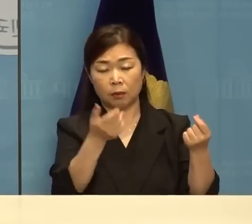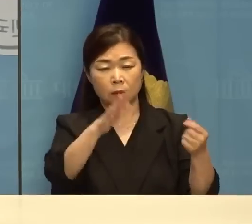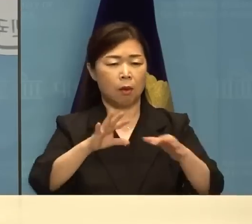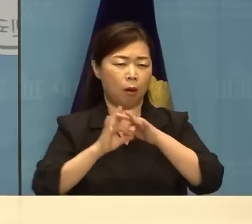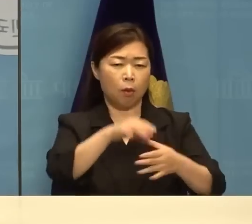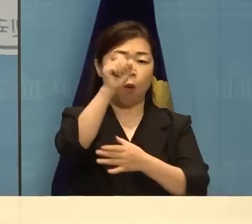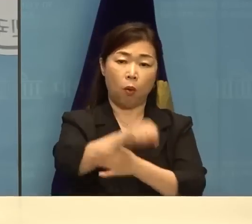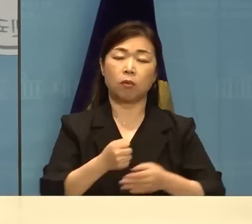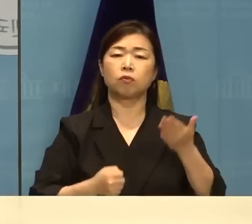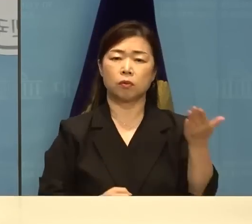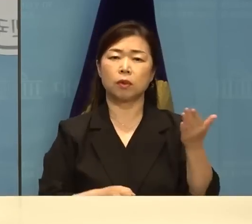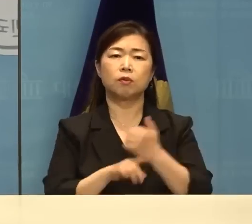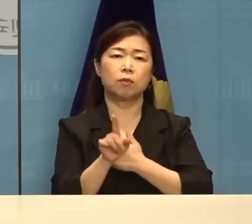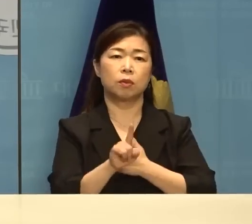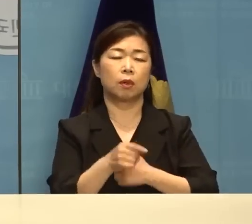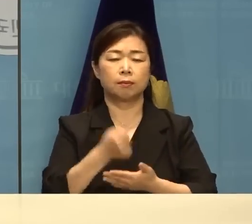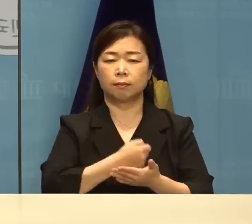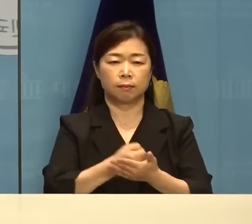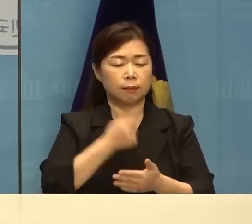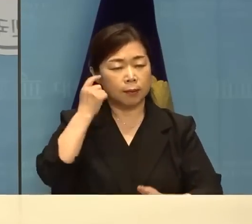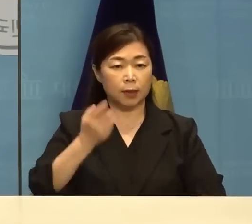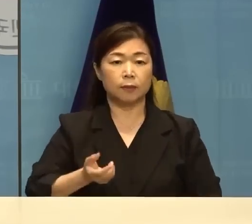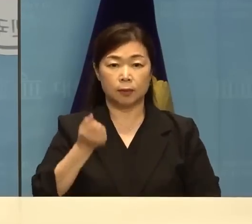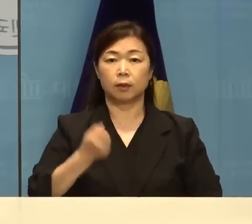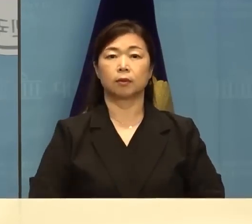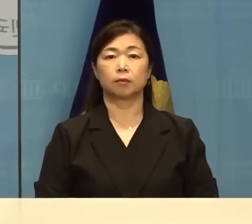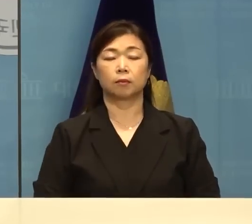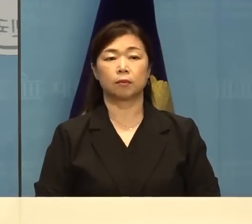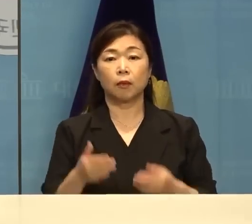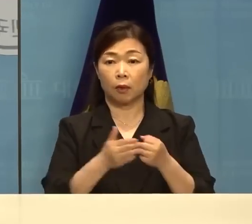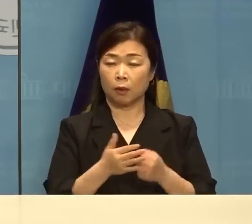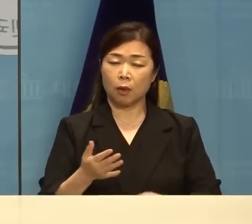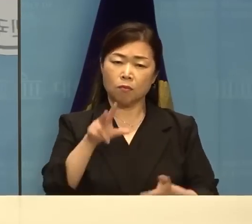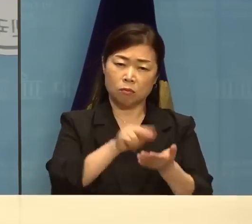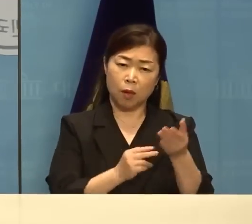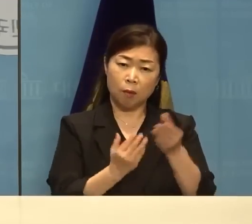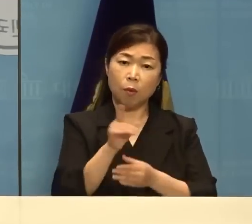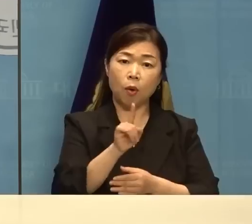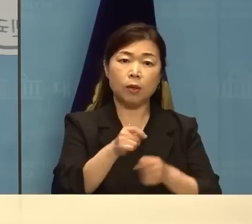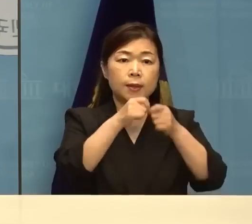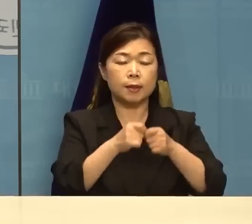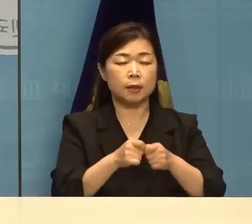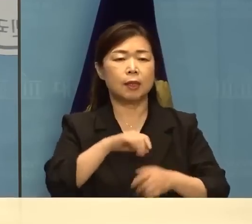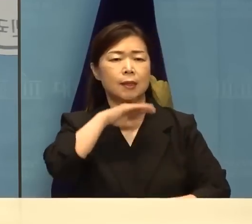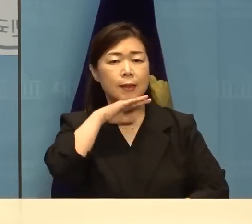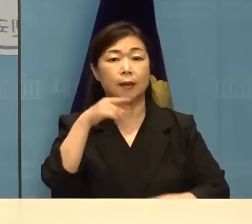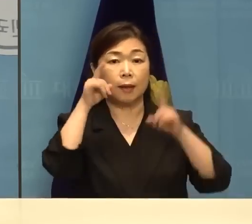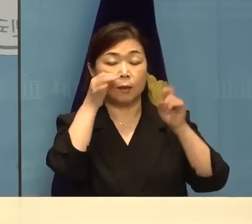계속 허용했다는 것에 대해서 매우 유감스럽게 생각하고 여러분들 그래서 얼마나 문제가 있는지 조금 이따 제가 사진을 보여드릴